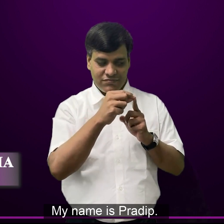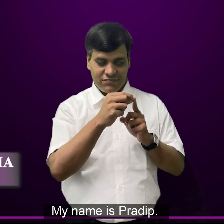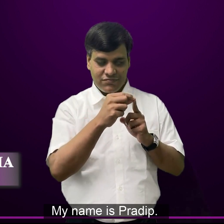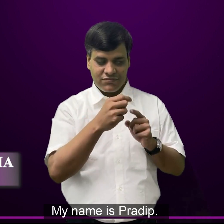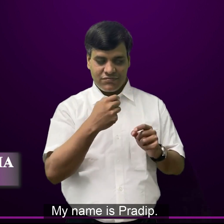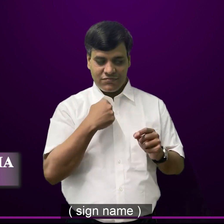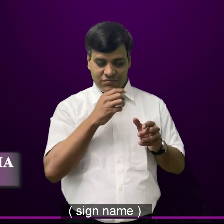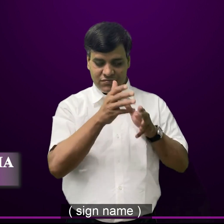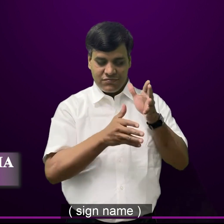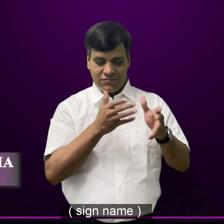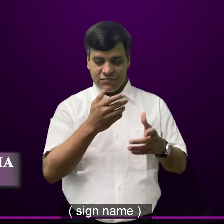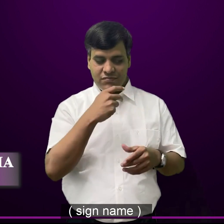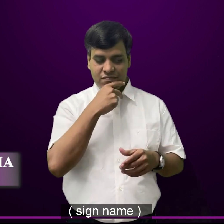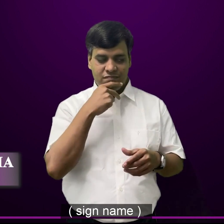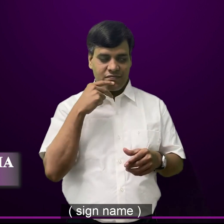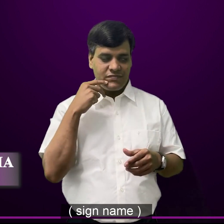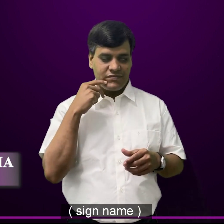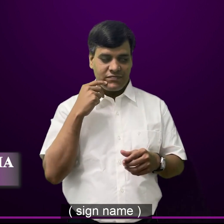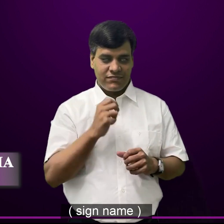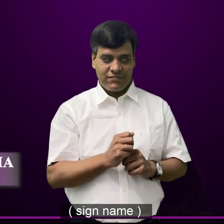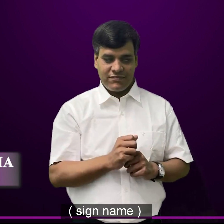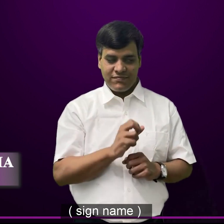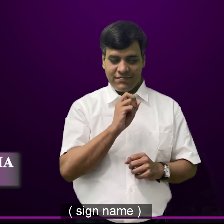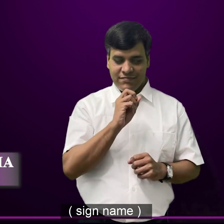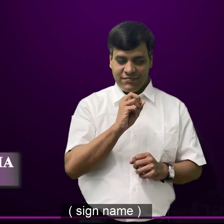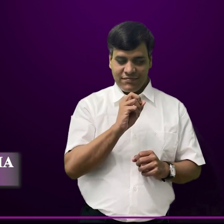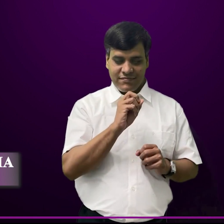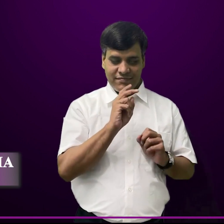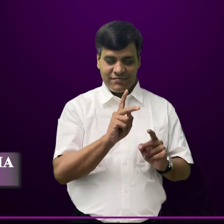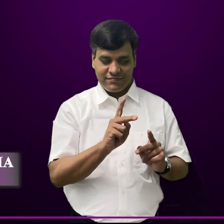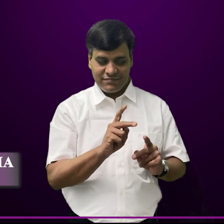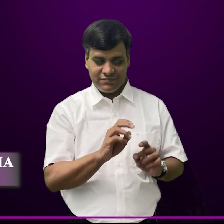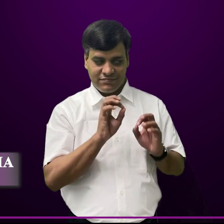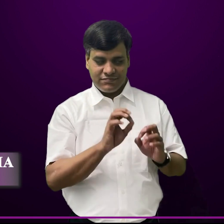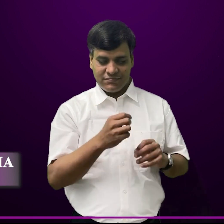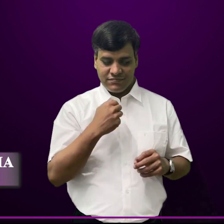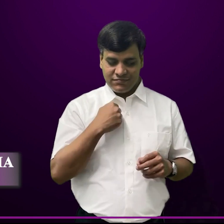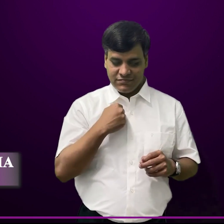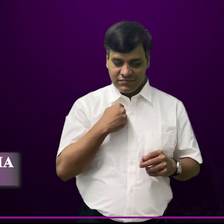PRADIP है, प्रदीप। यह मेरा साइन नेम है।